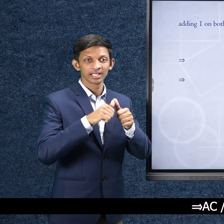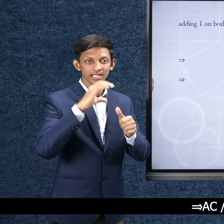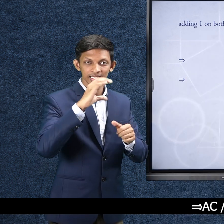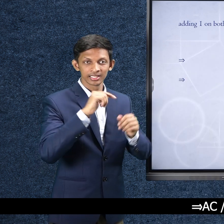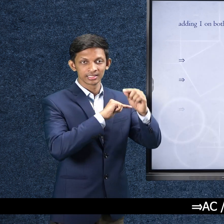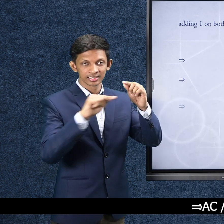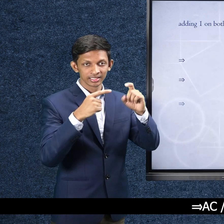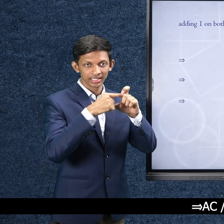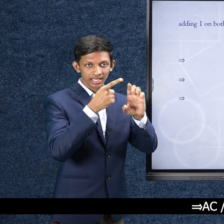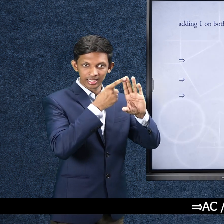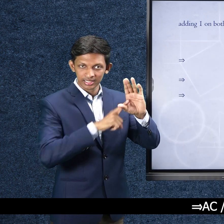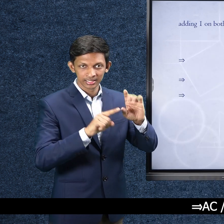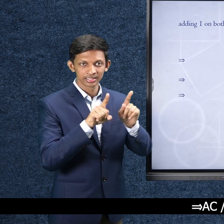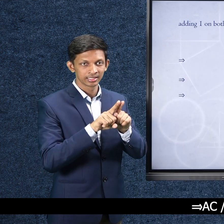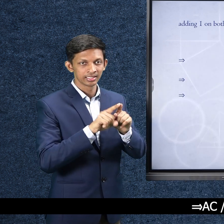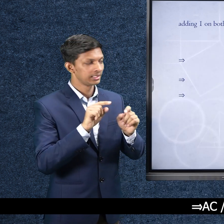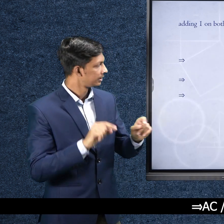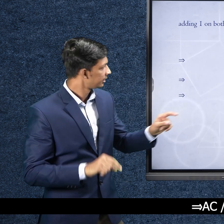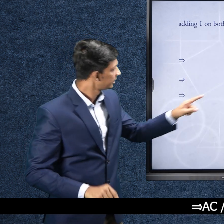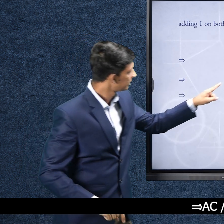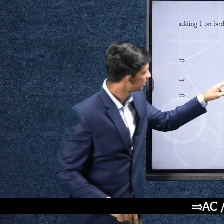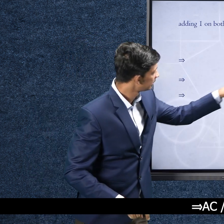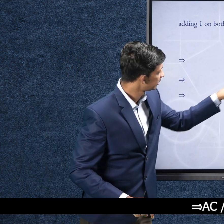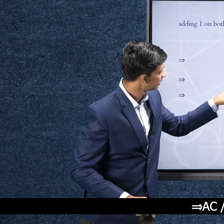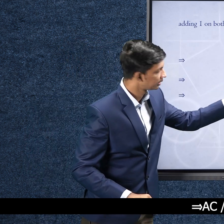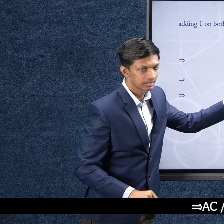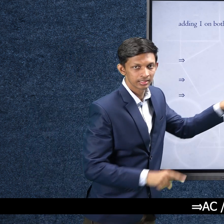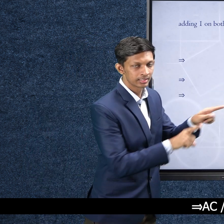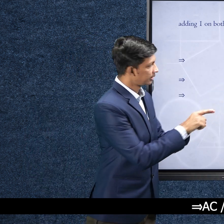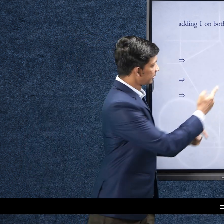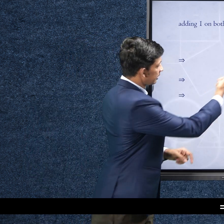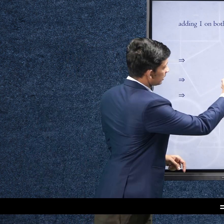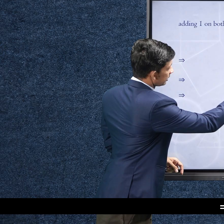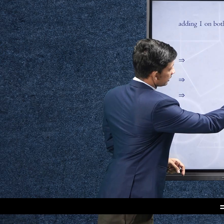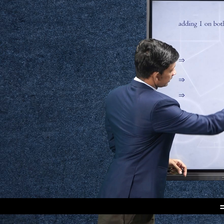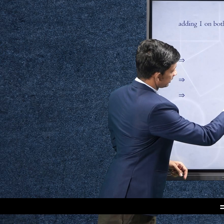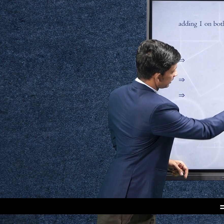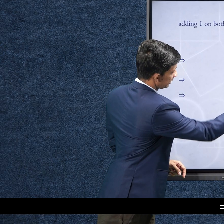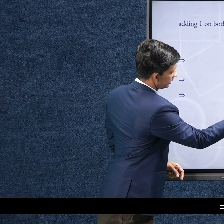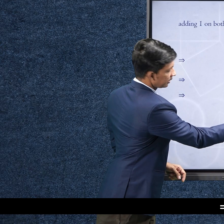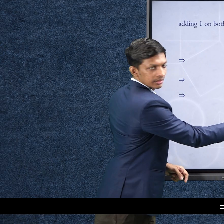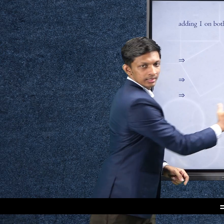That implies AC by EC equals to AF by FC. देते AC equals to FC.